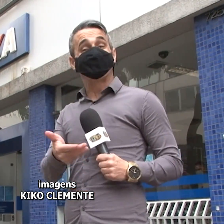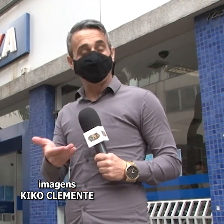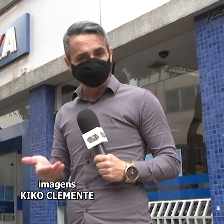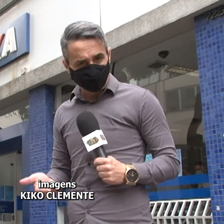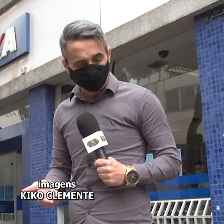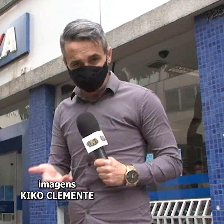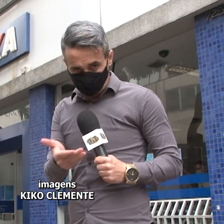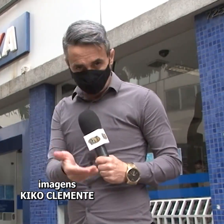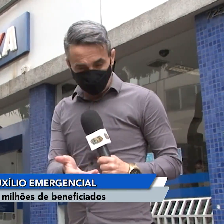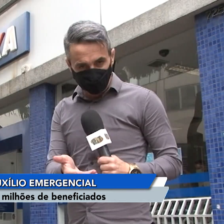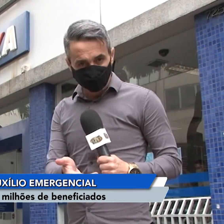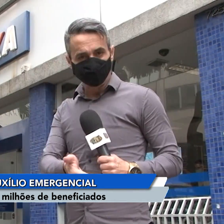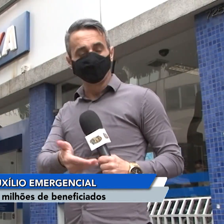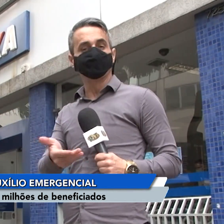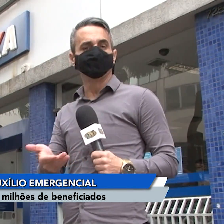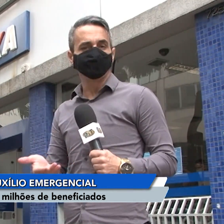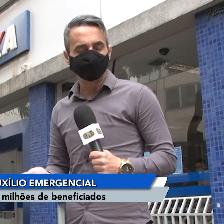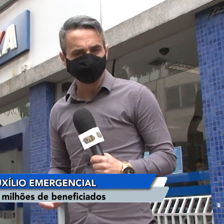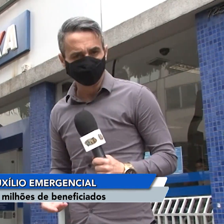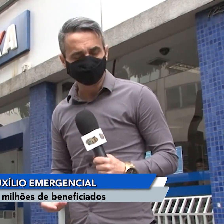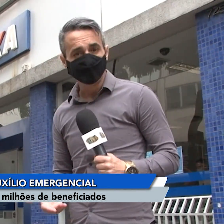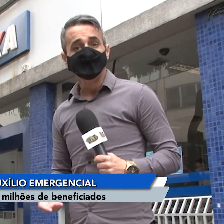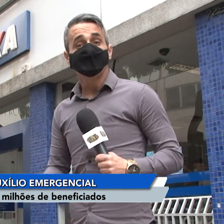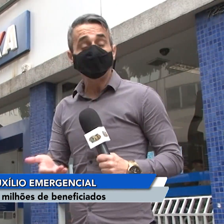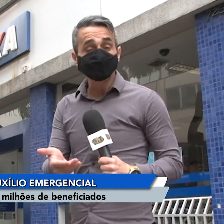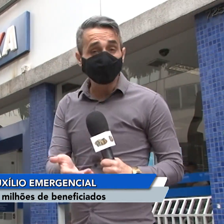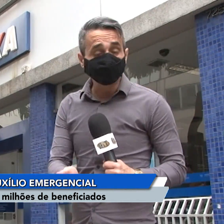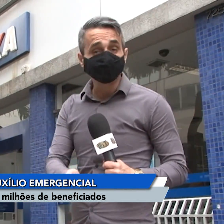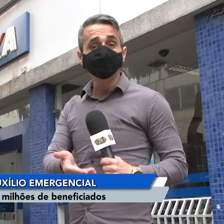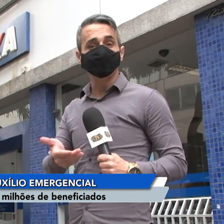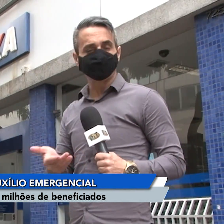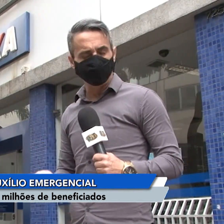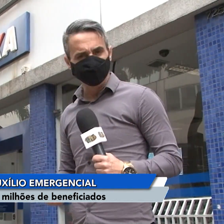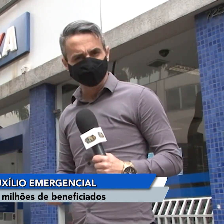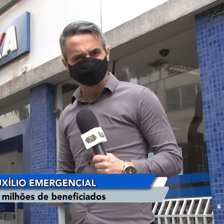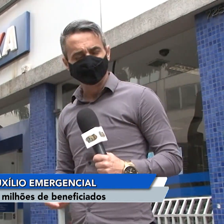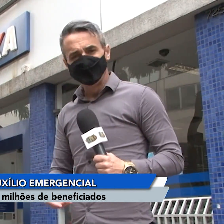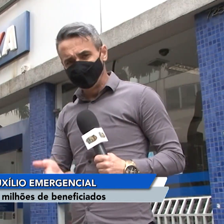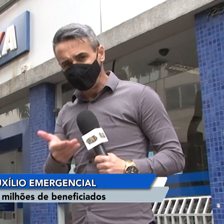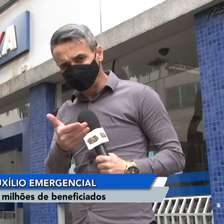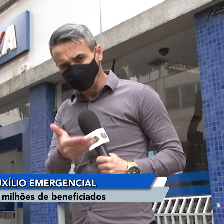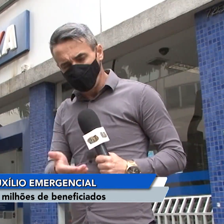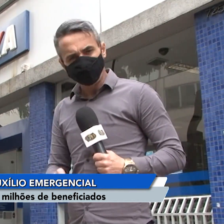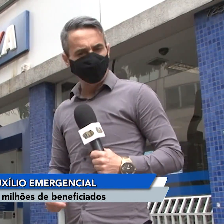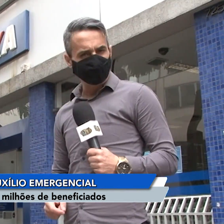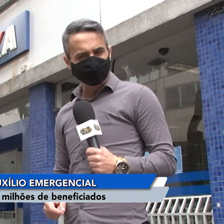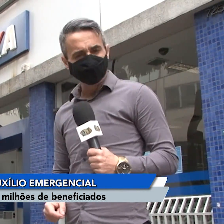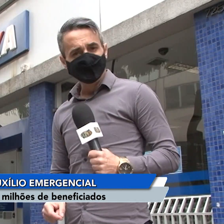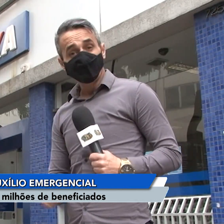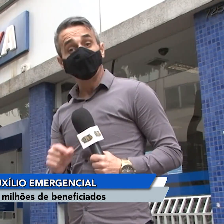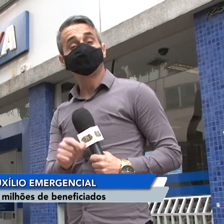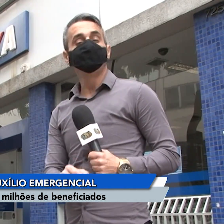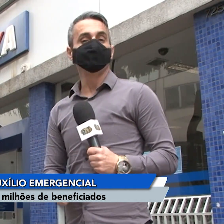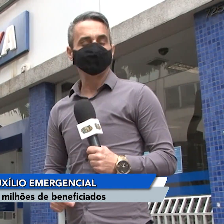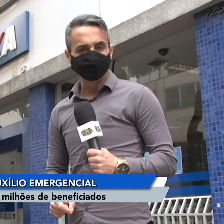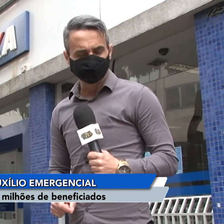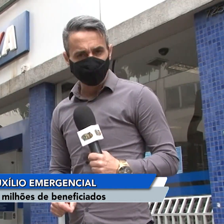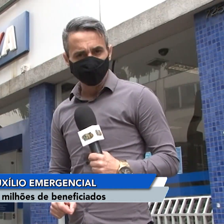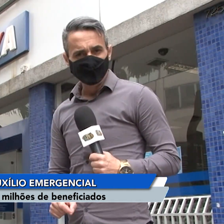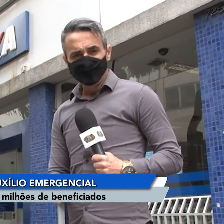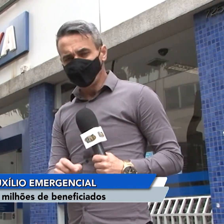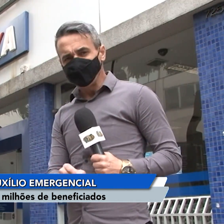de 60% do PIB, o Produto Interno Bruto, vem do consumo das famílias. E nessa nova rodada, o